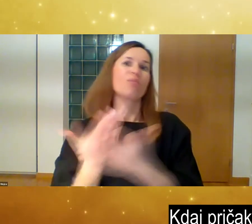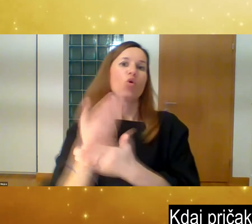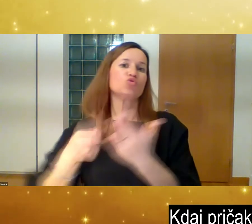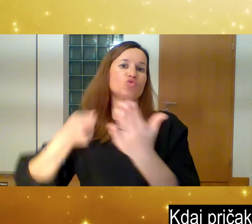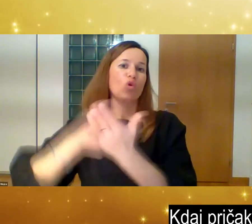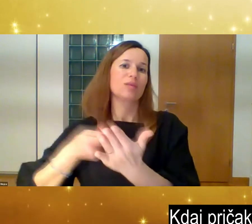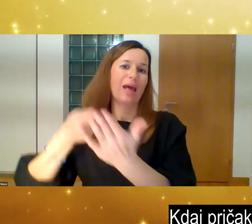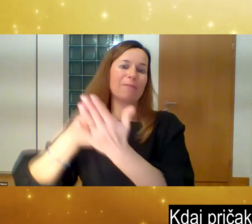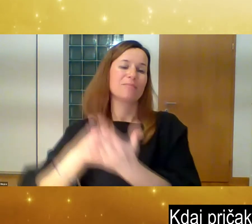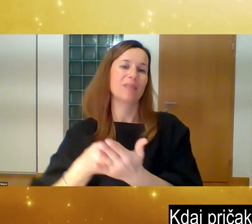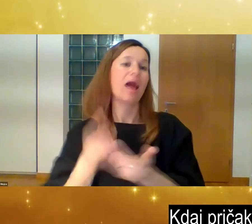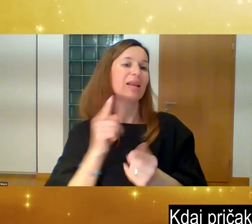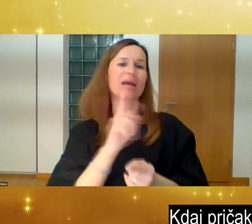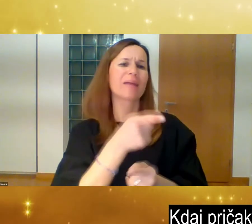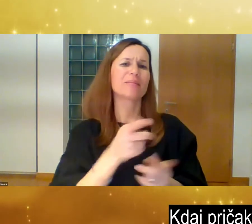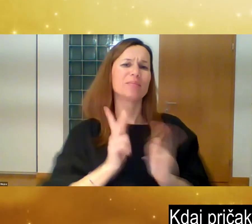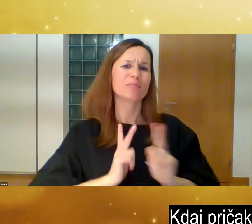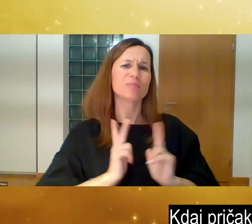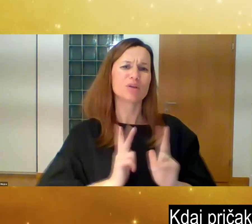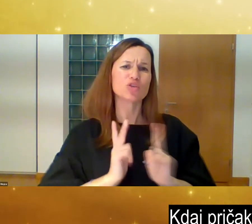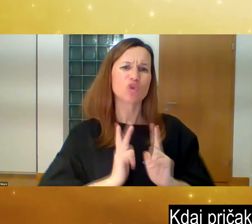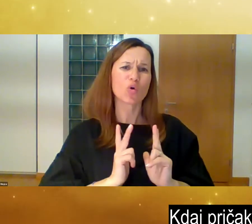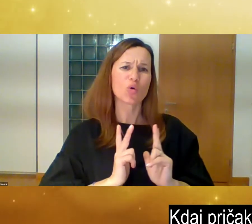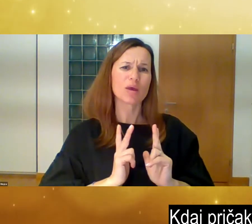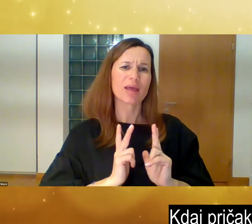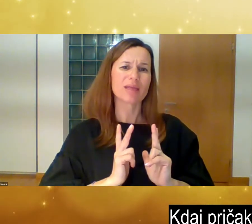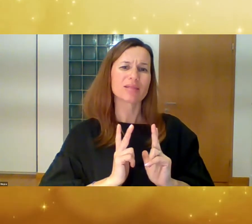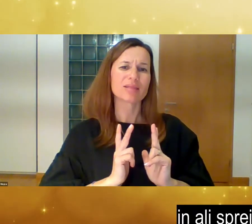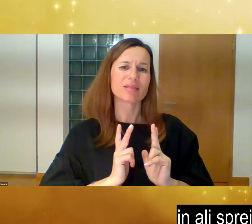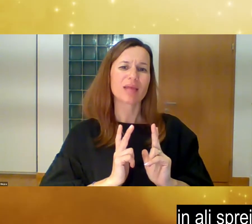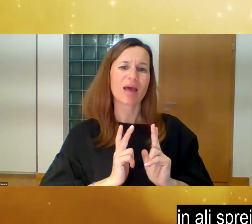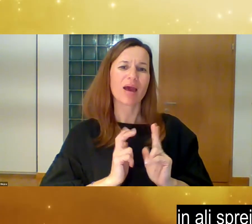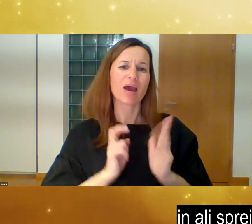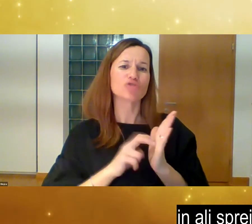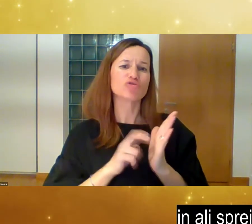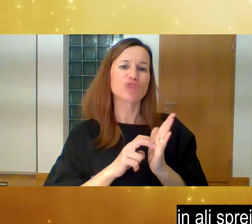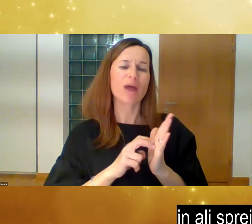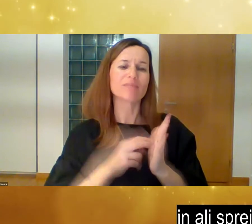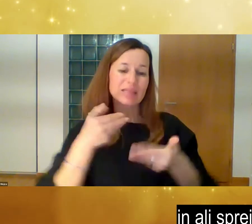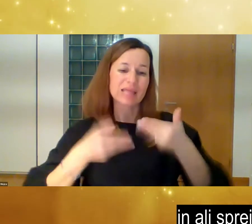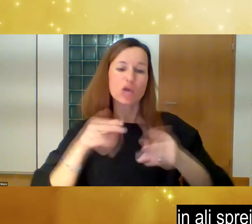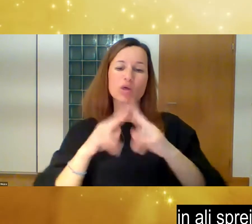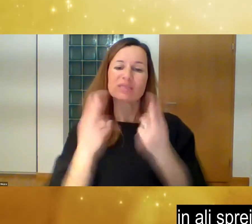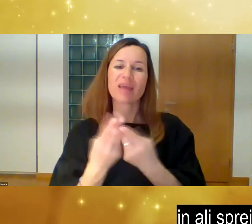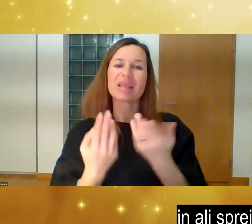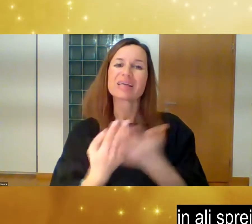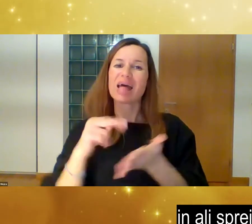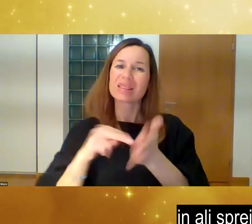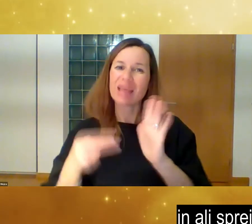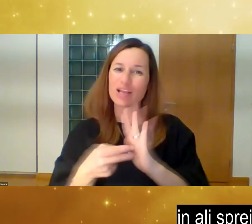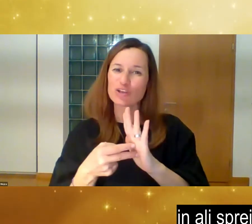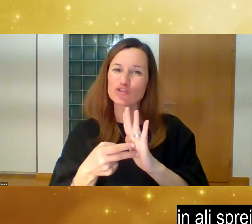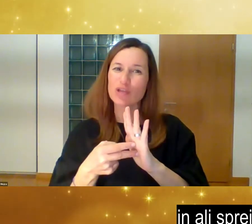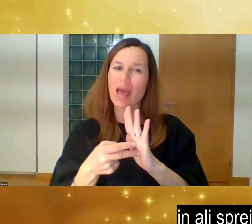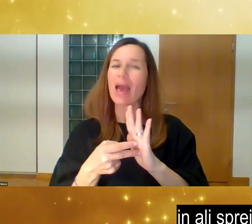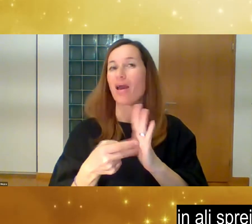kdaj pričakujete morda sejo sveta za tehnične pripomočke in ali sprejemate morda tudi želje za